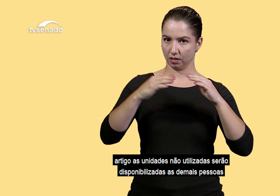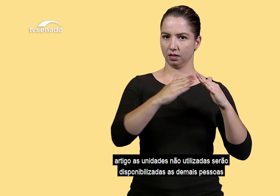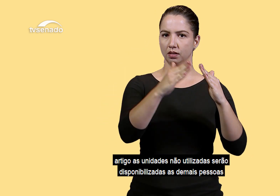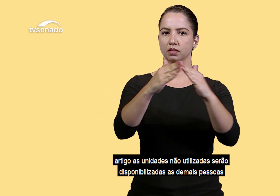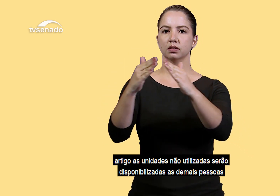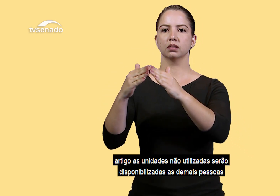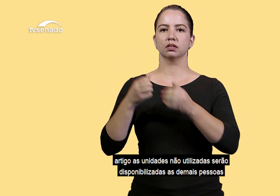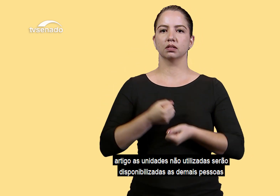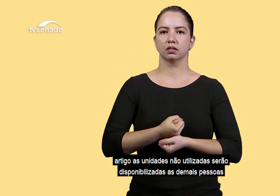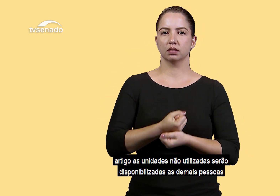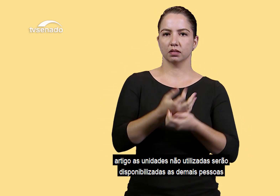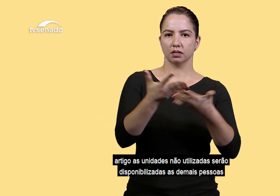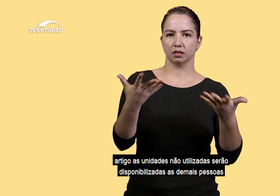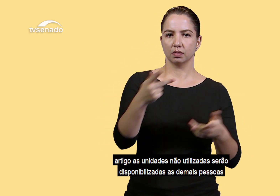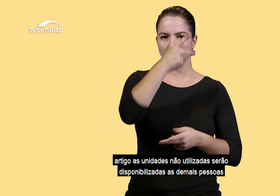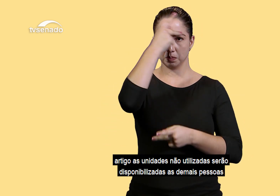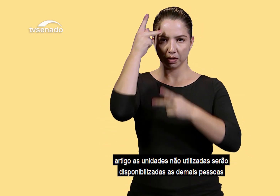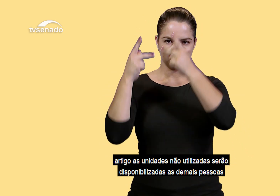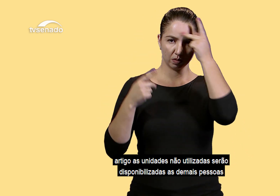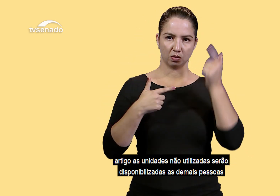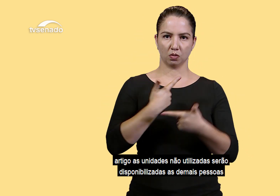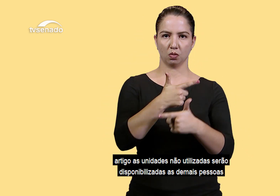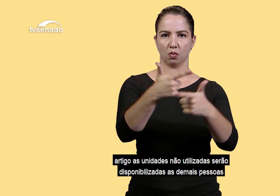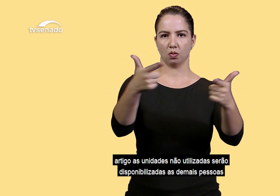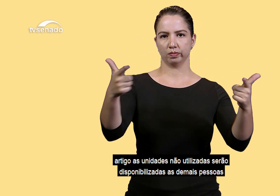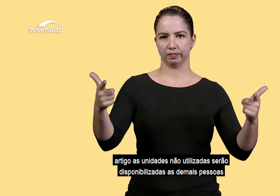disponibilizadas às demais pessoas.